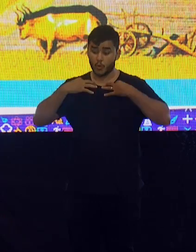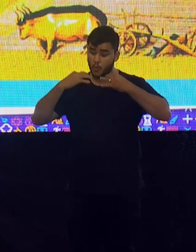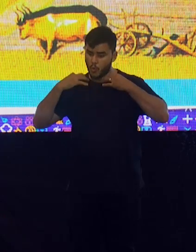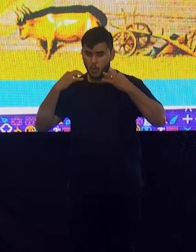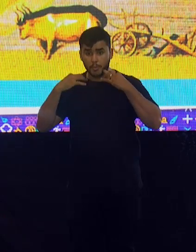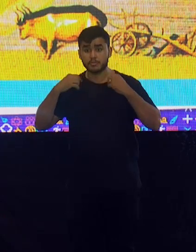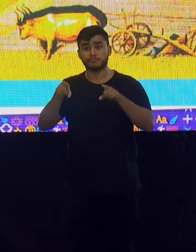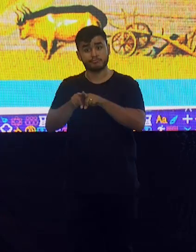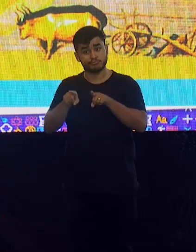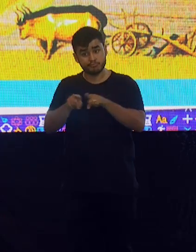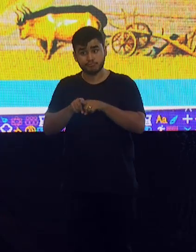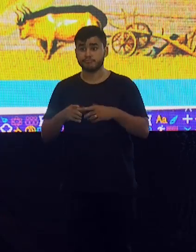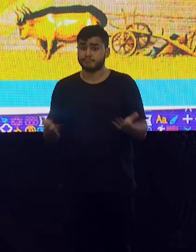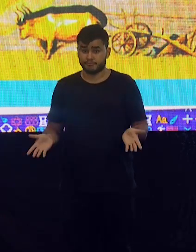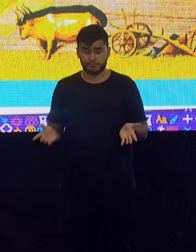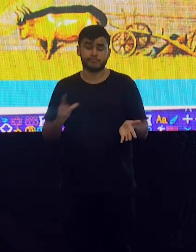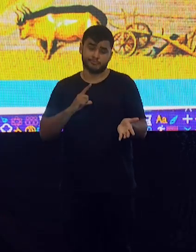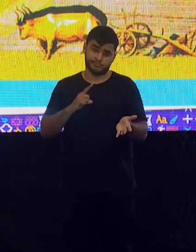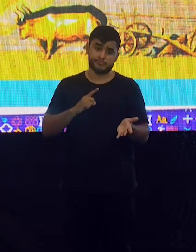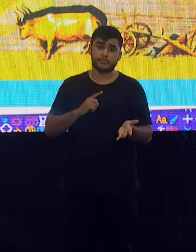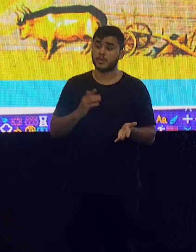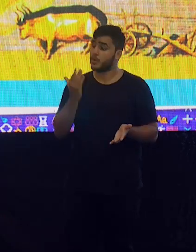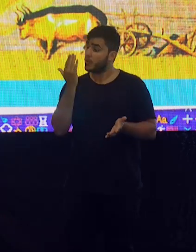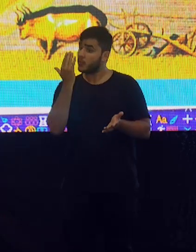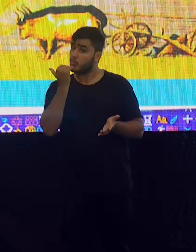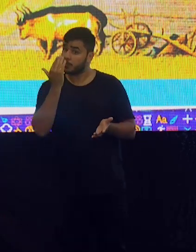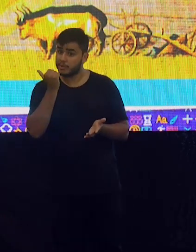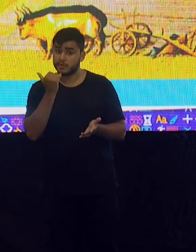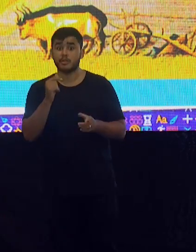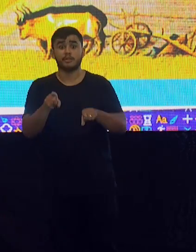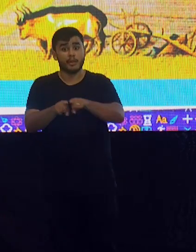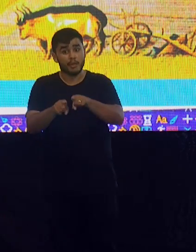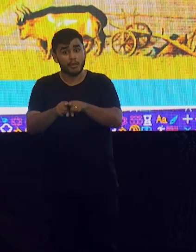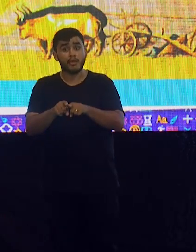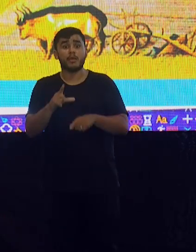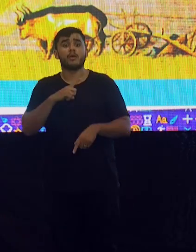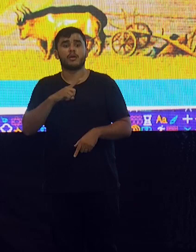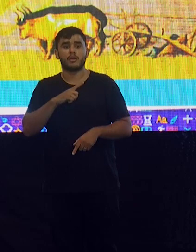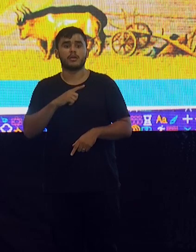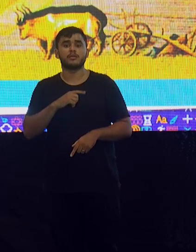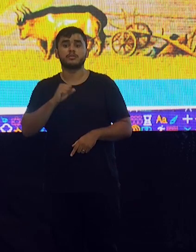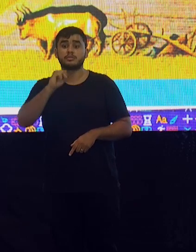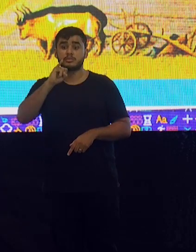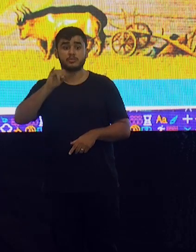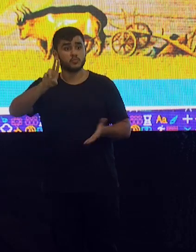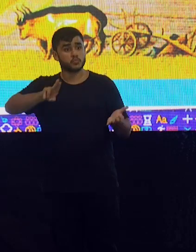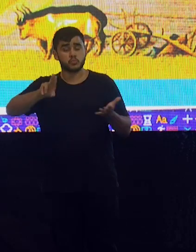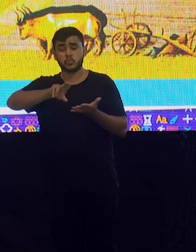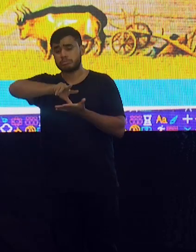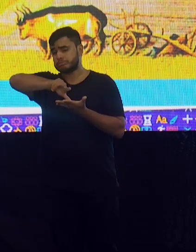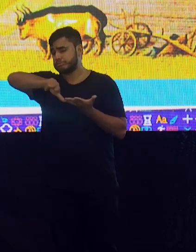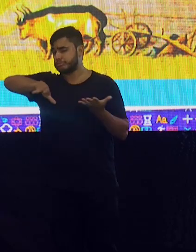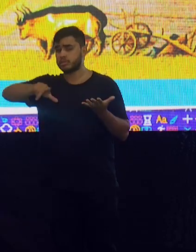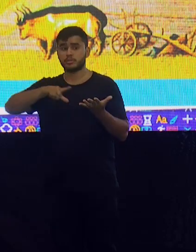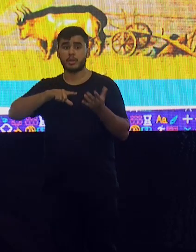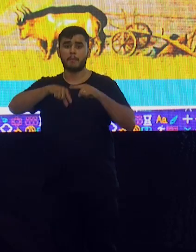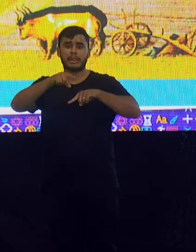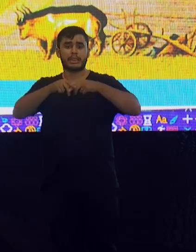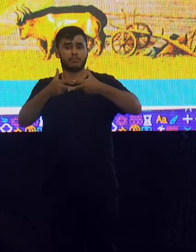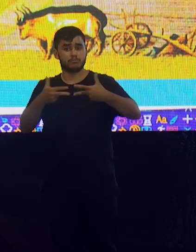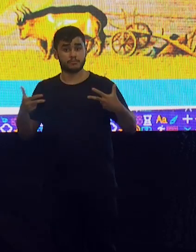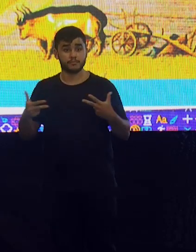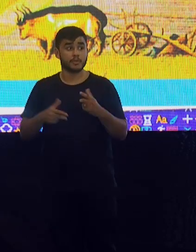vestir, eles produziam o que comer e eles produziam o que usar. Galera, olha para